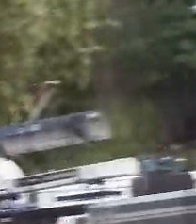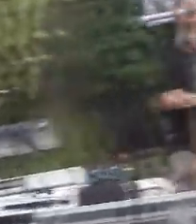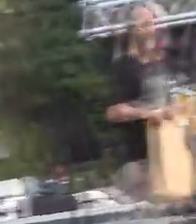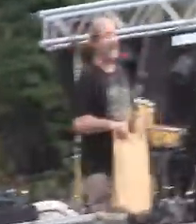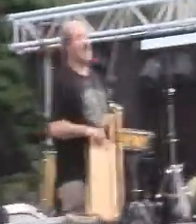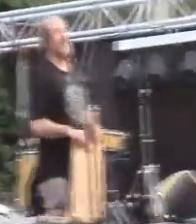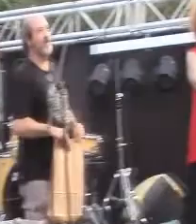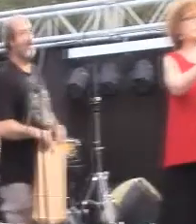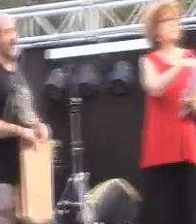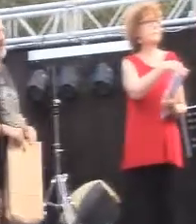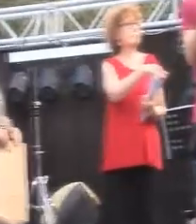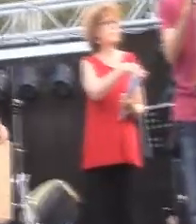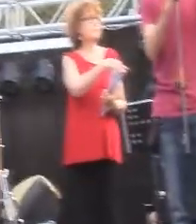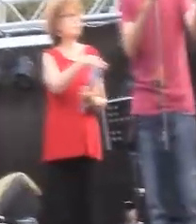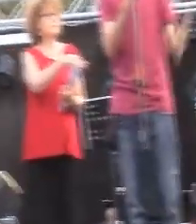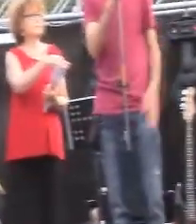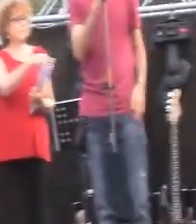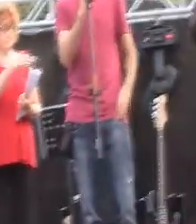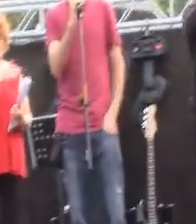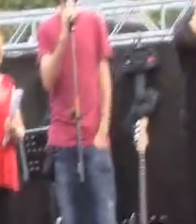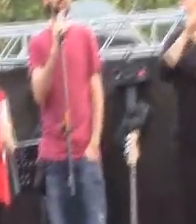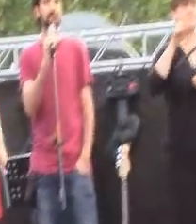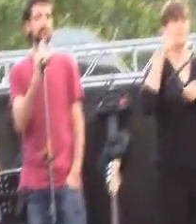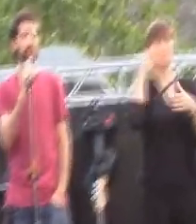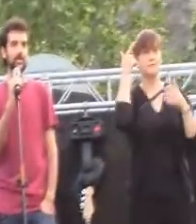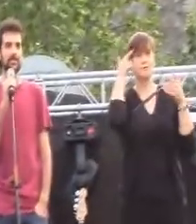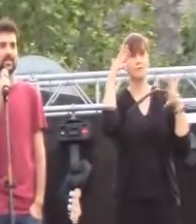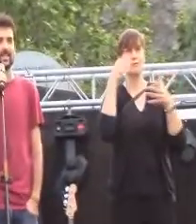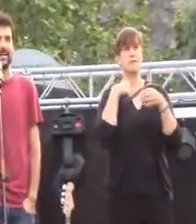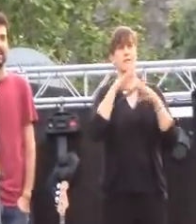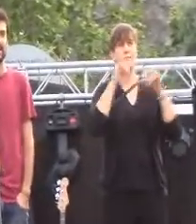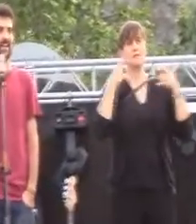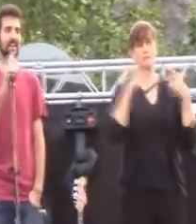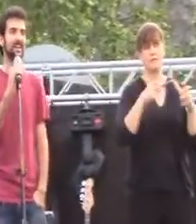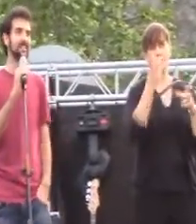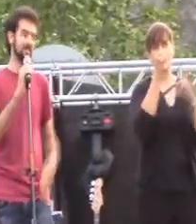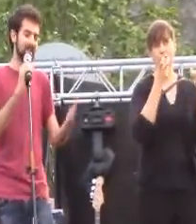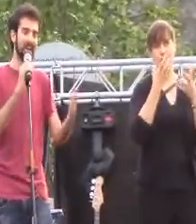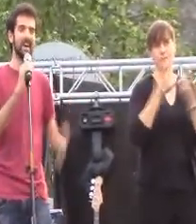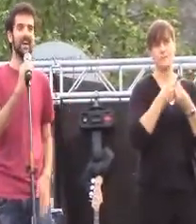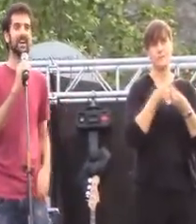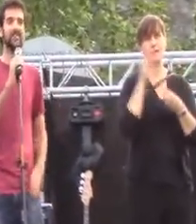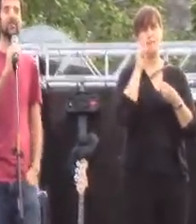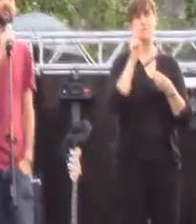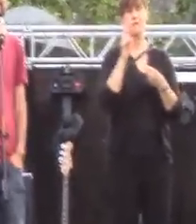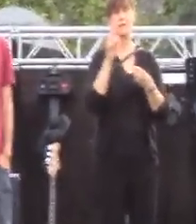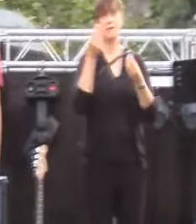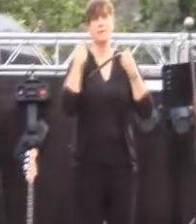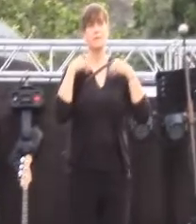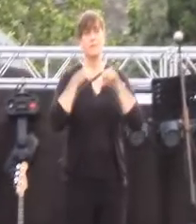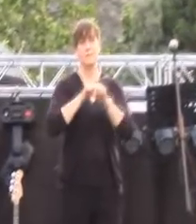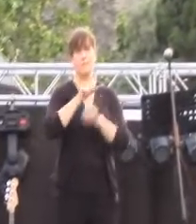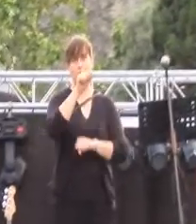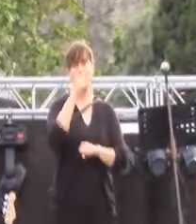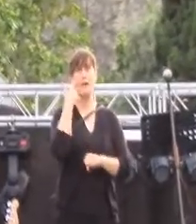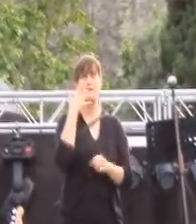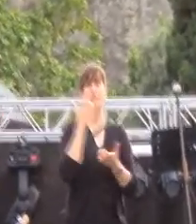tots els veïns, veïnes, també als consellers de districte que han pujat fins aquí dalt a gaudir del pregó